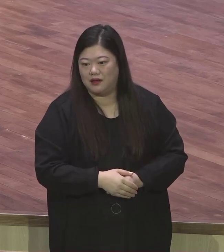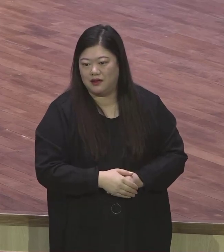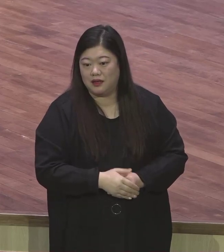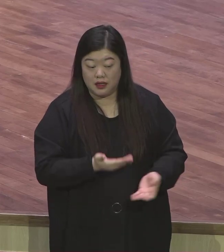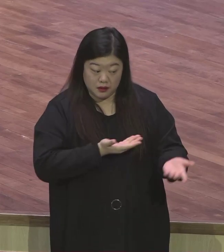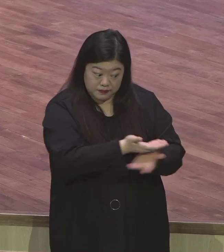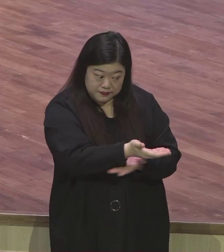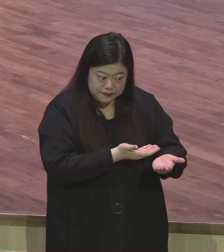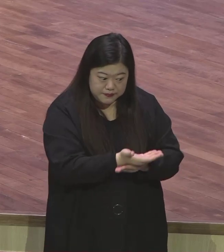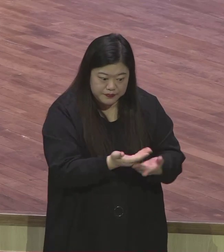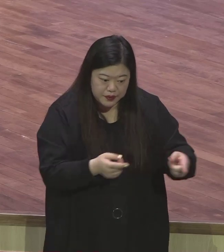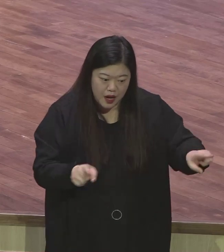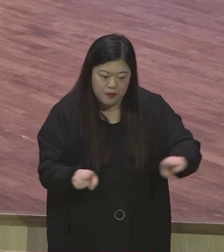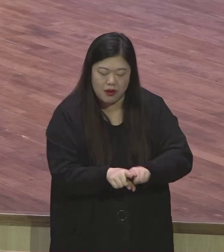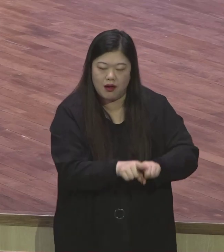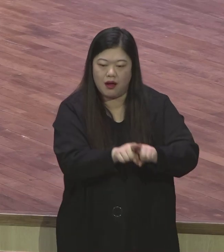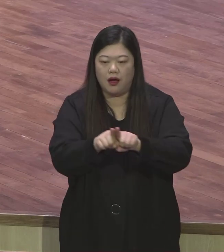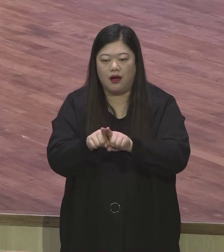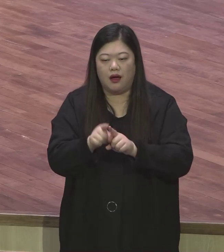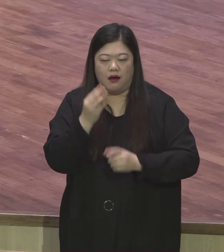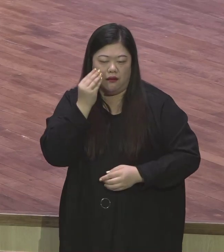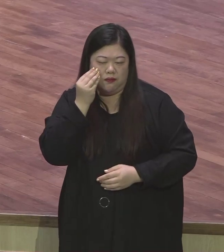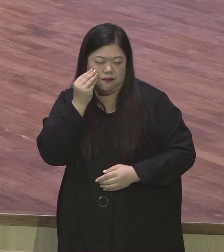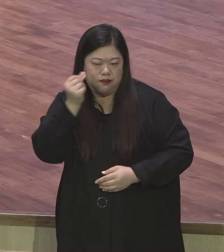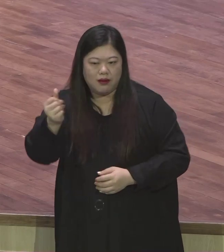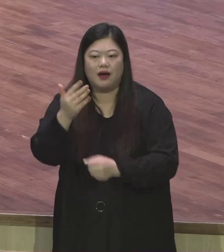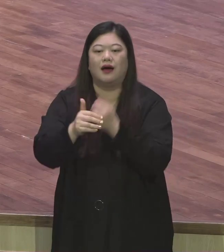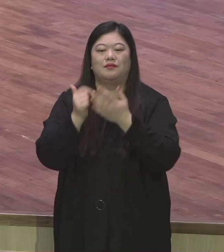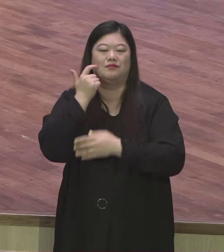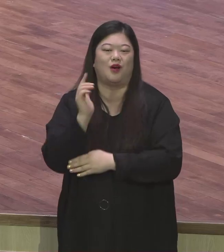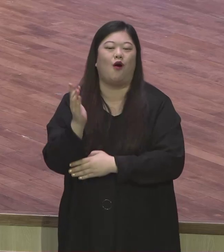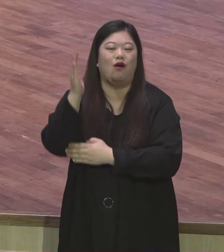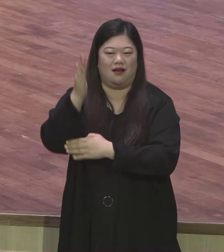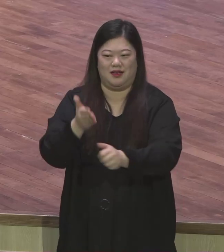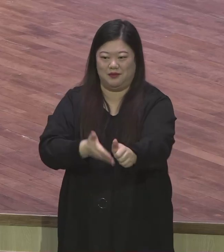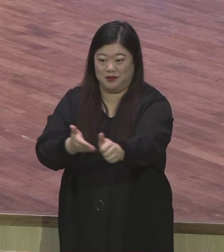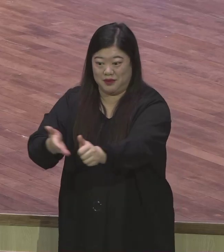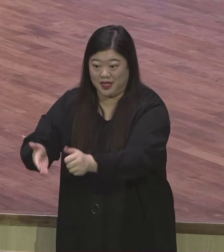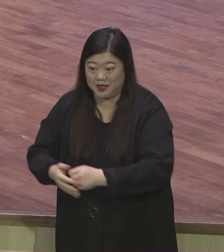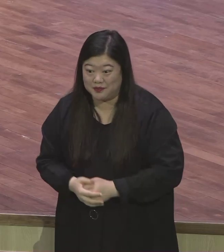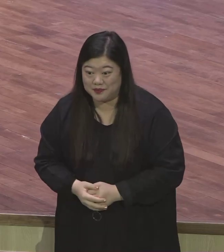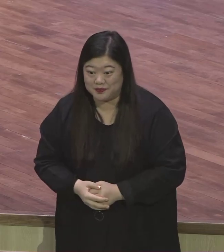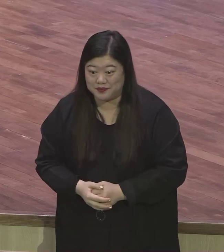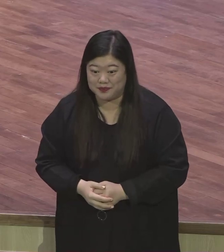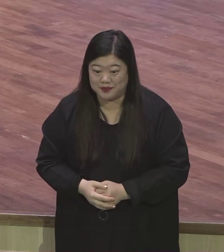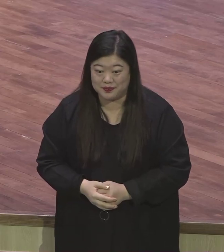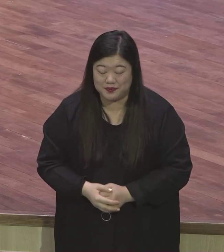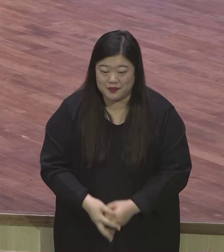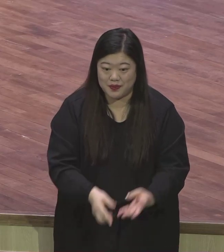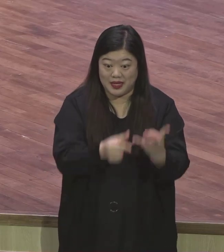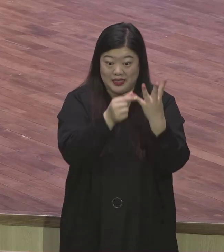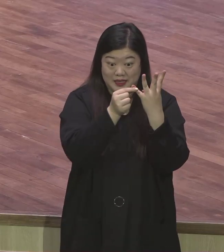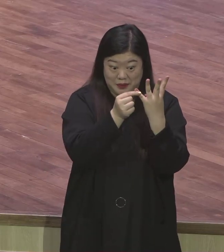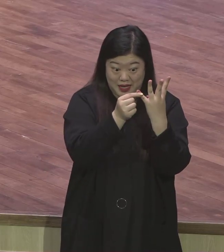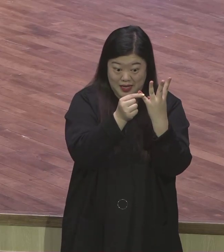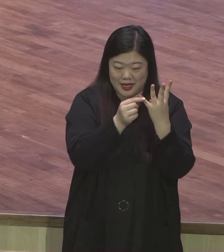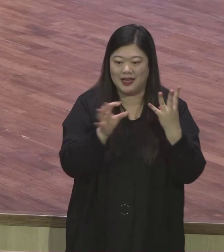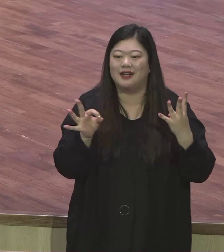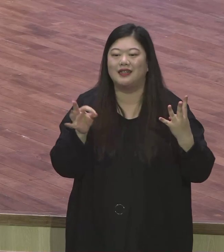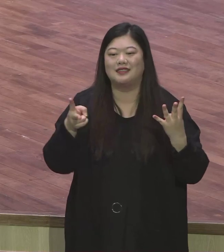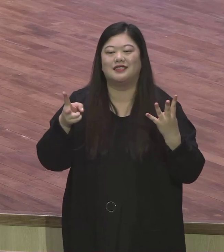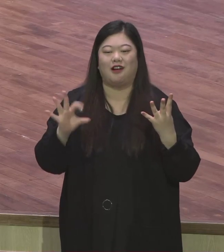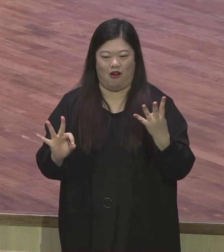통해서 여러분이 우리 하나님께 영광을 돌리시기를 바랍니다. 네 번째는 하나님 영광의 영입니다.